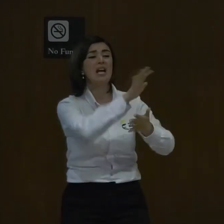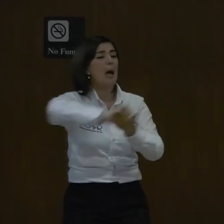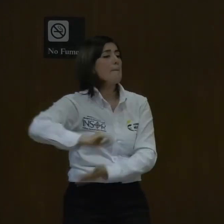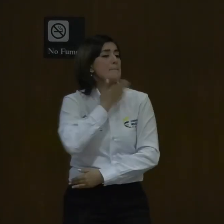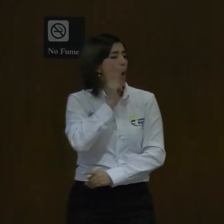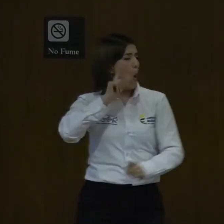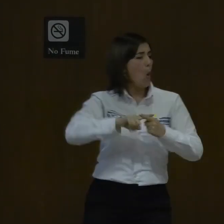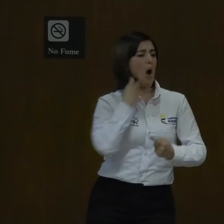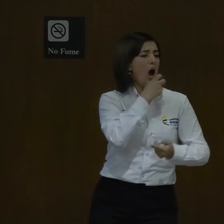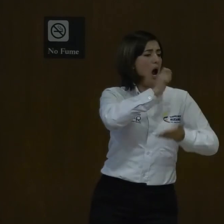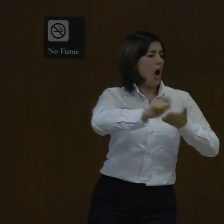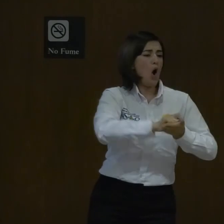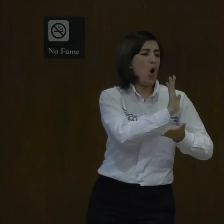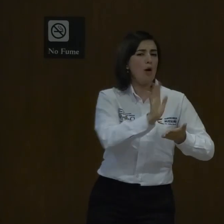o escrita.